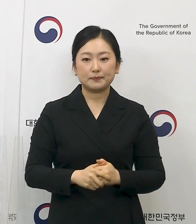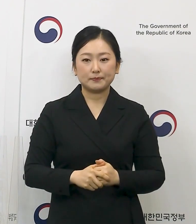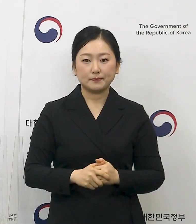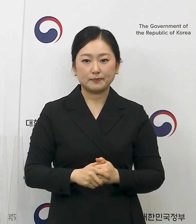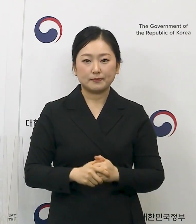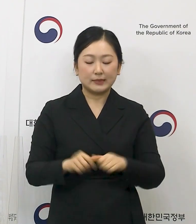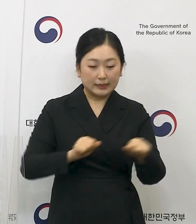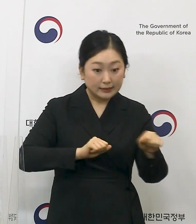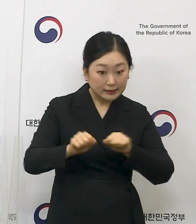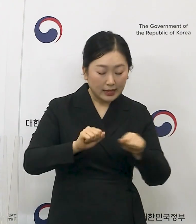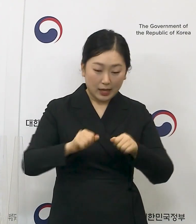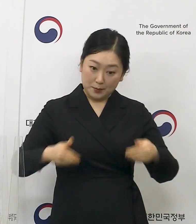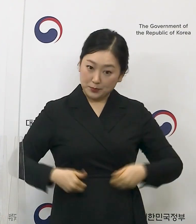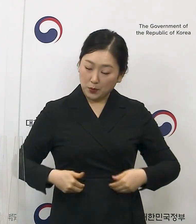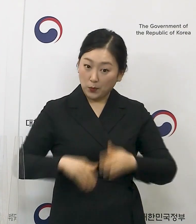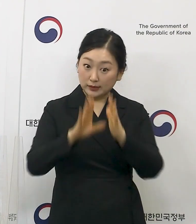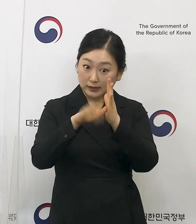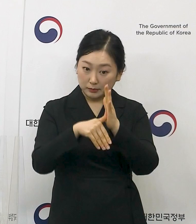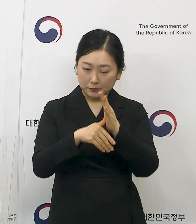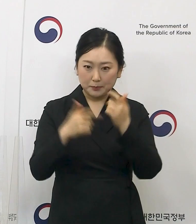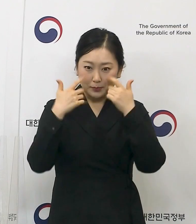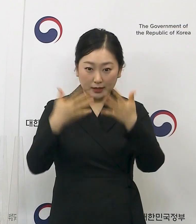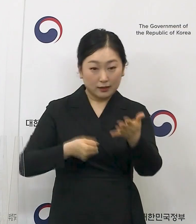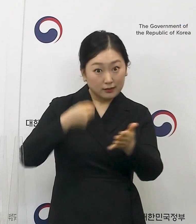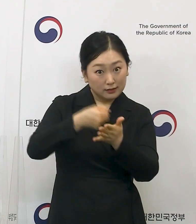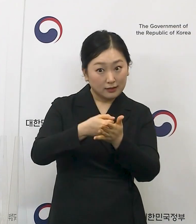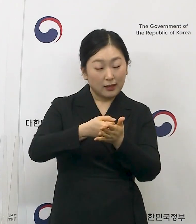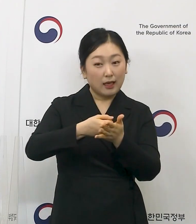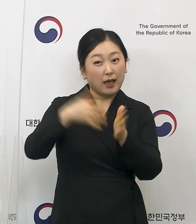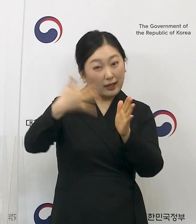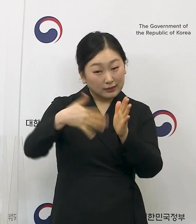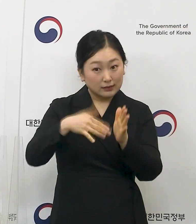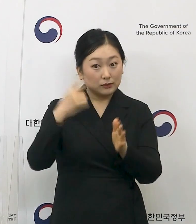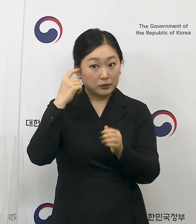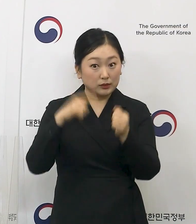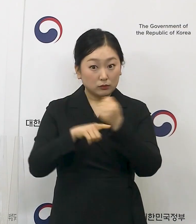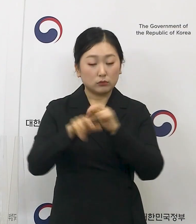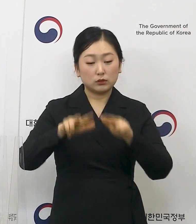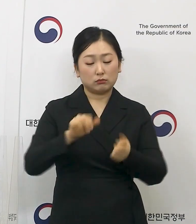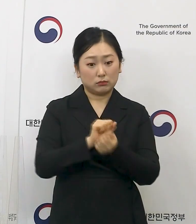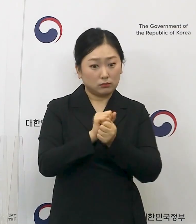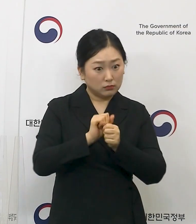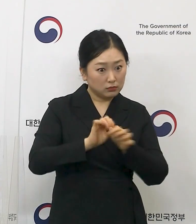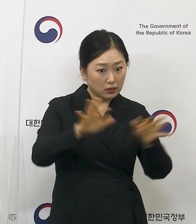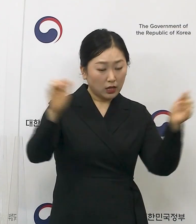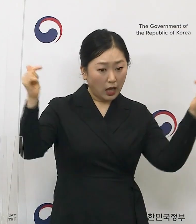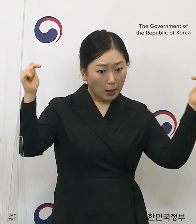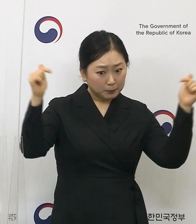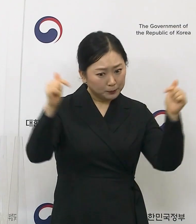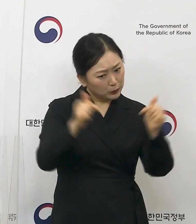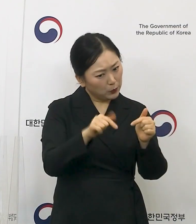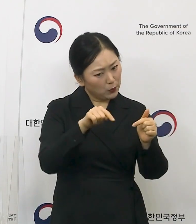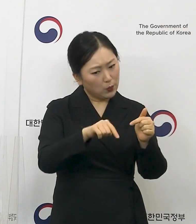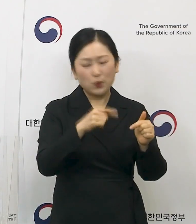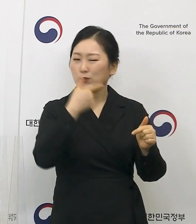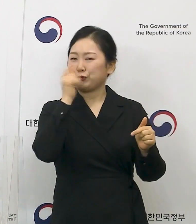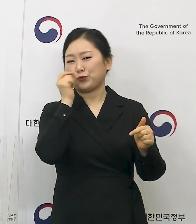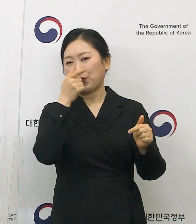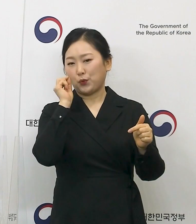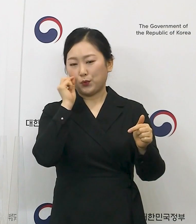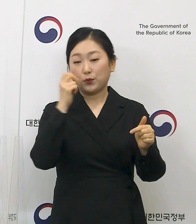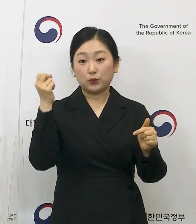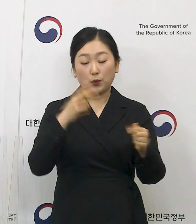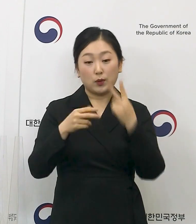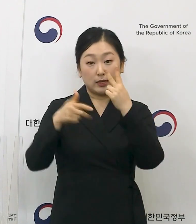이행에 필요한 시점을 아직 명확히 결정하지 못한 이유는 현재 유행이 감소 추세에 이르렀다고 보지 않고 또 아직 이가